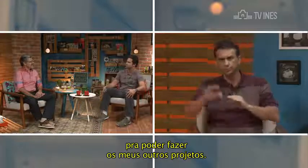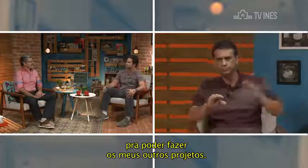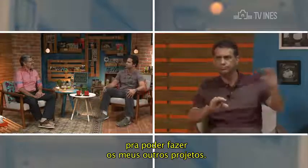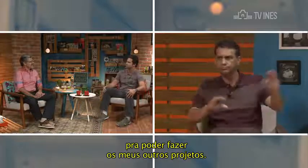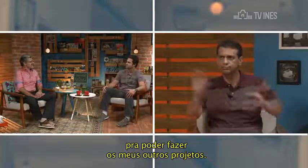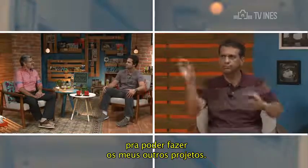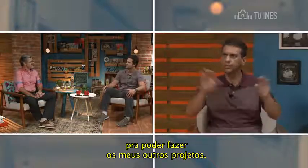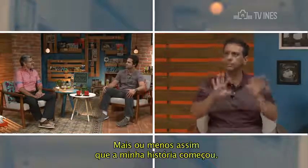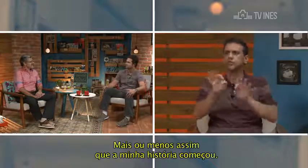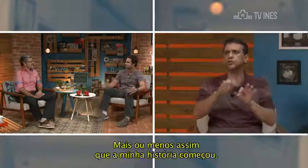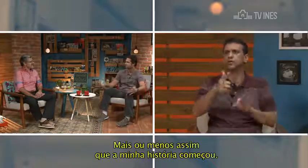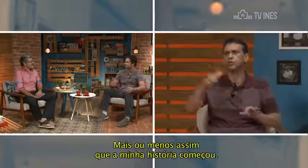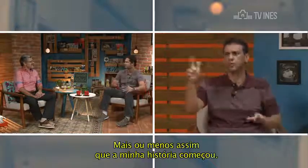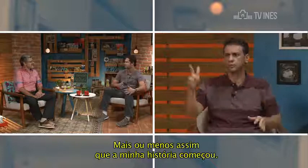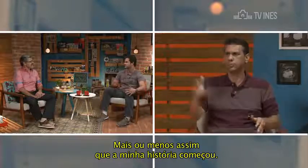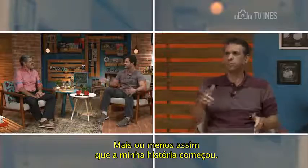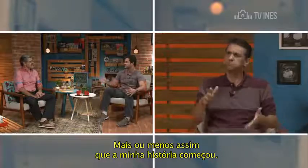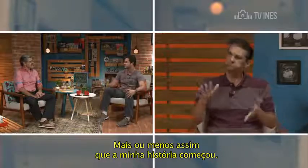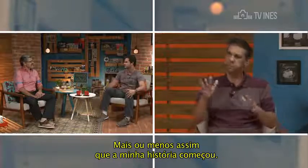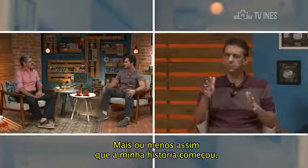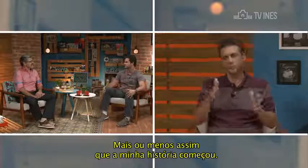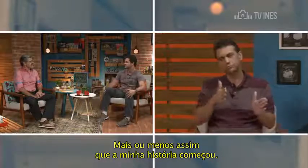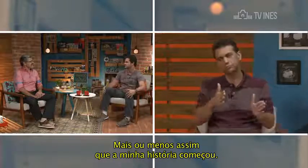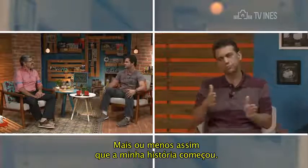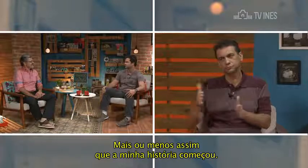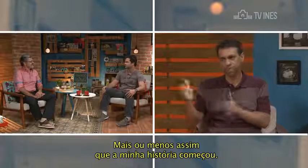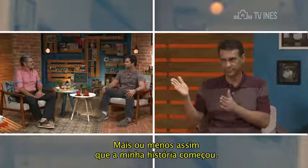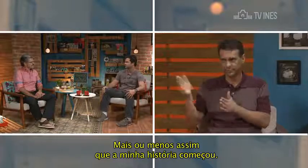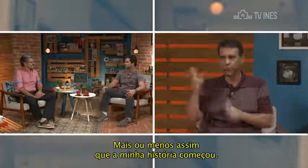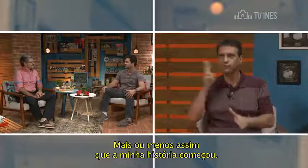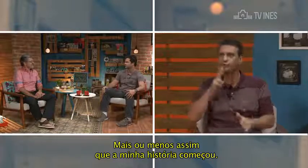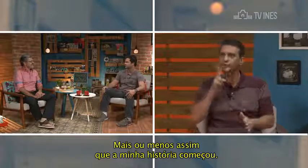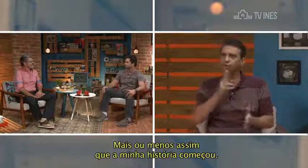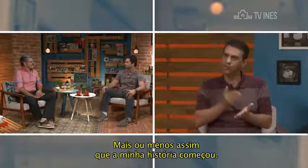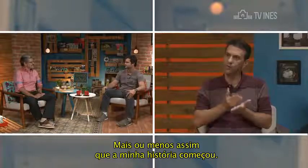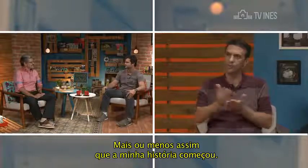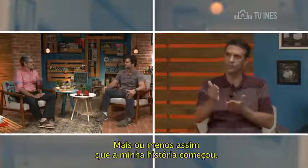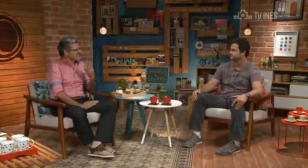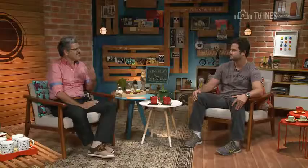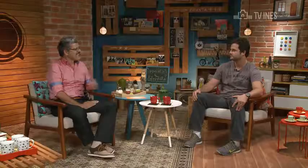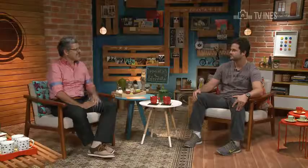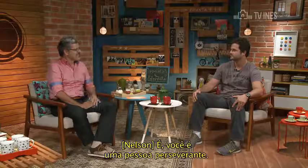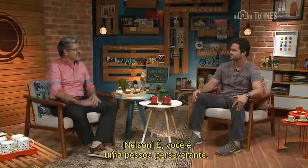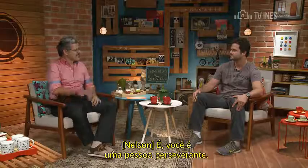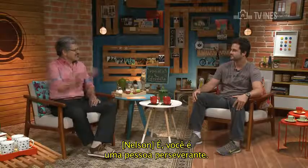né? Mais ou menos assim que a minha história começou.